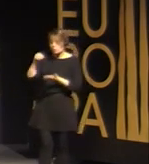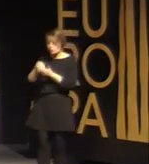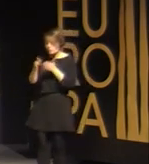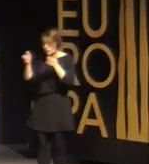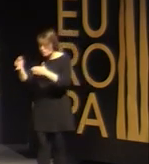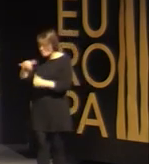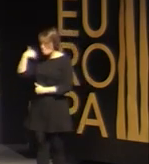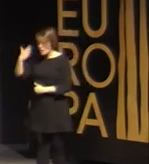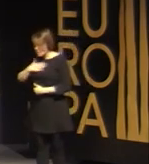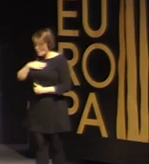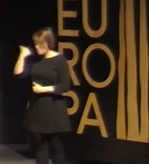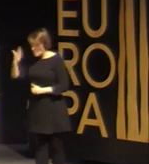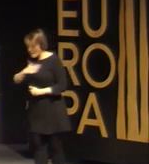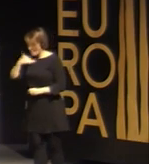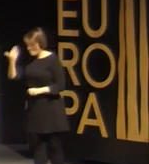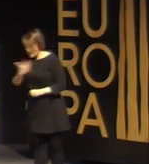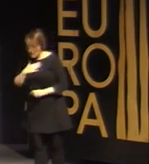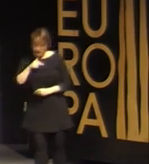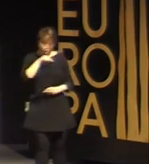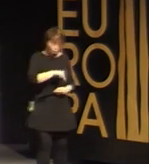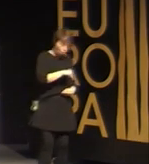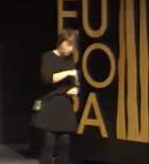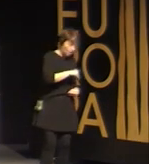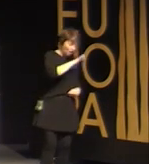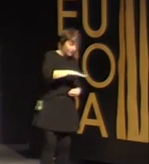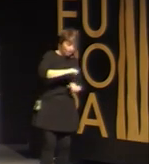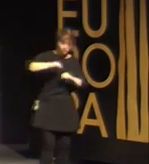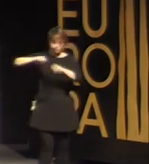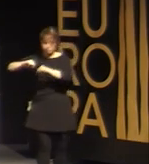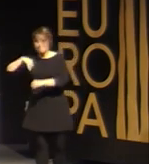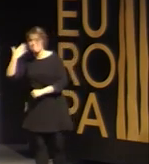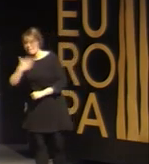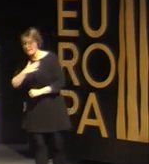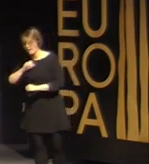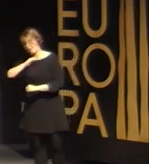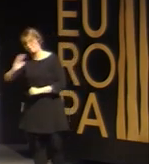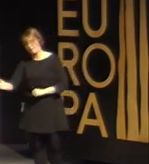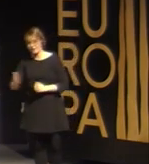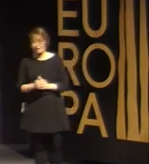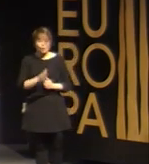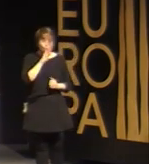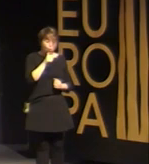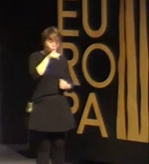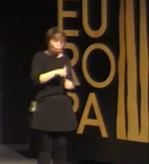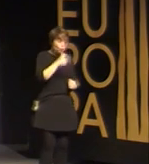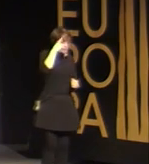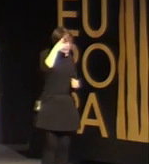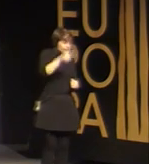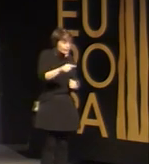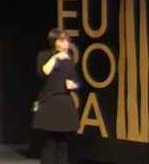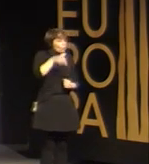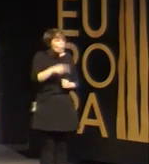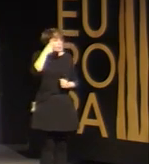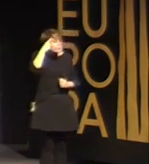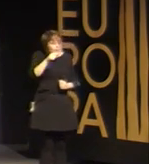mañana perdiendo me hoy y jorobando mañana porque a día de hoy desde lo poquito que se desde